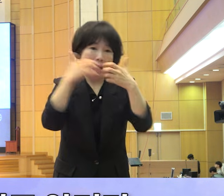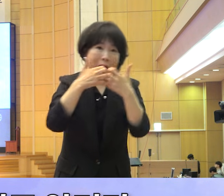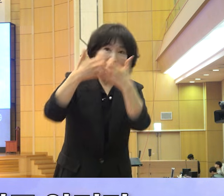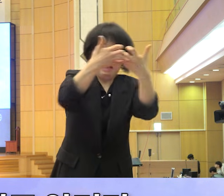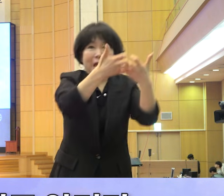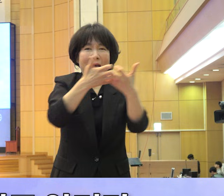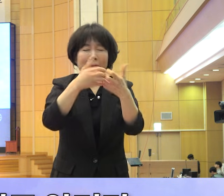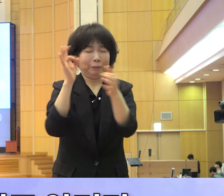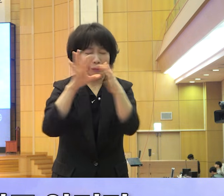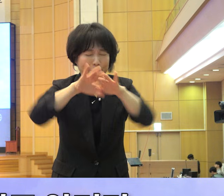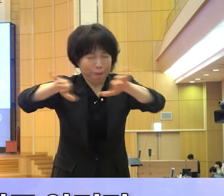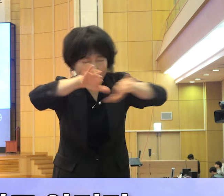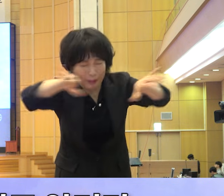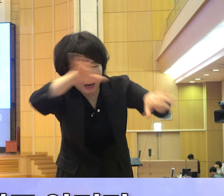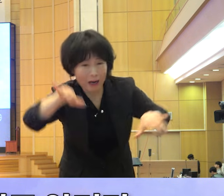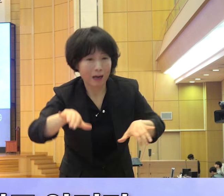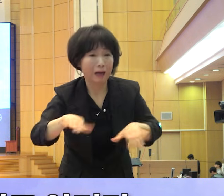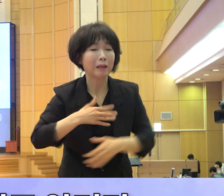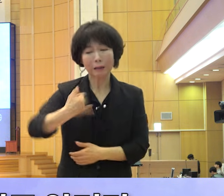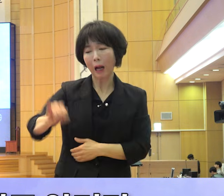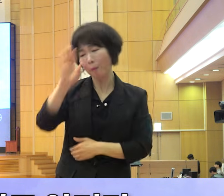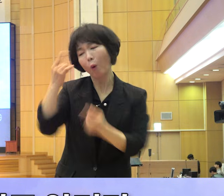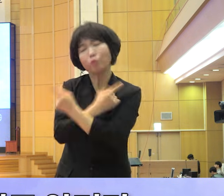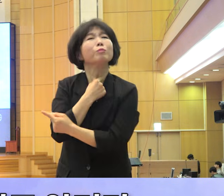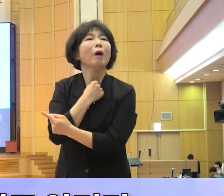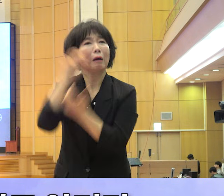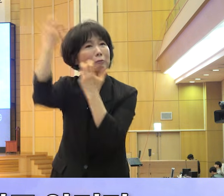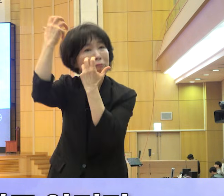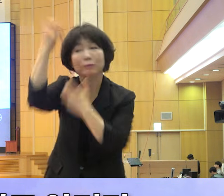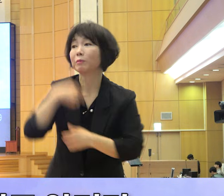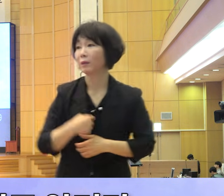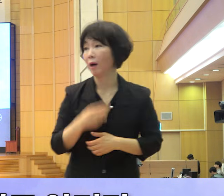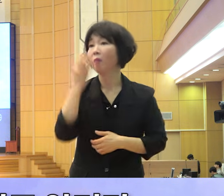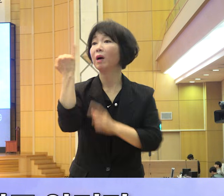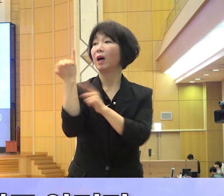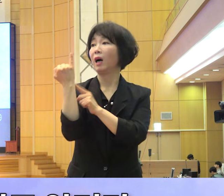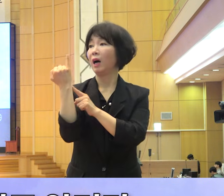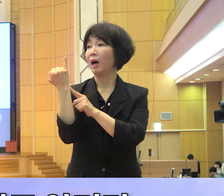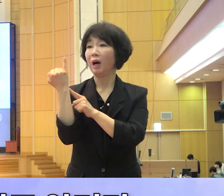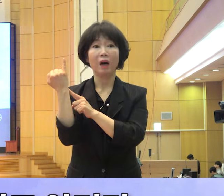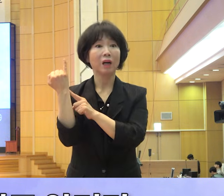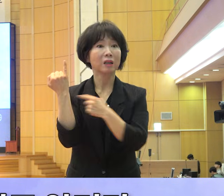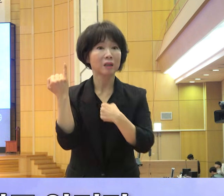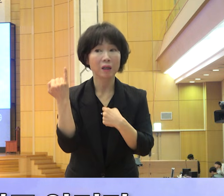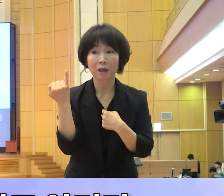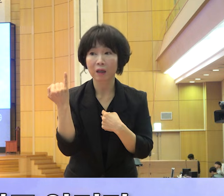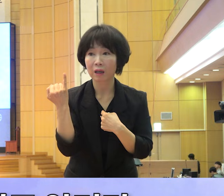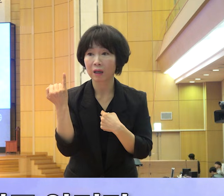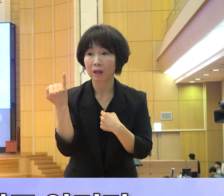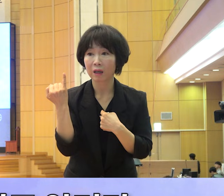앞에서 딸 병 고치기 위해서 어떤 사람들은 조금 무슨